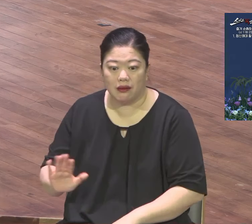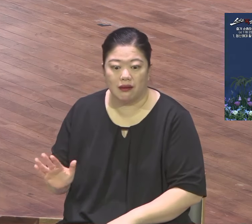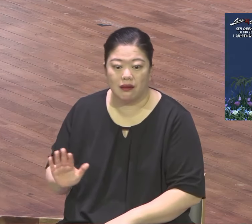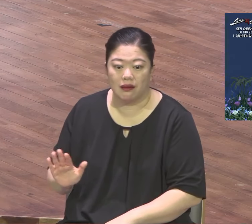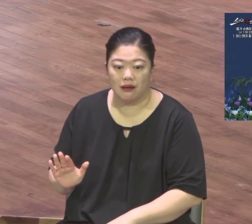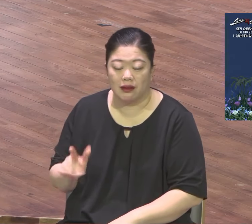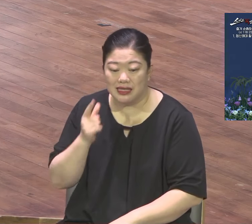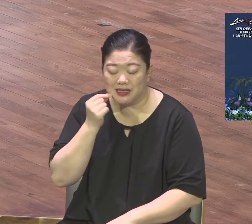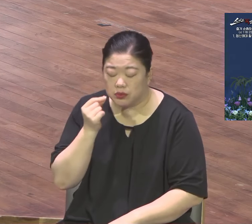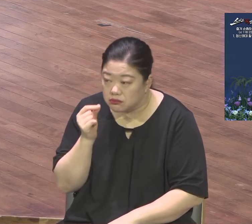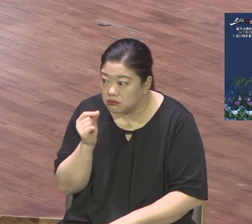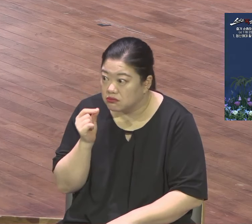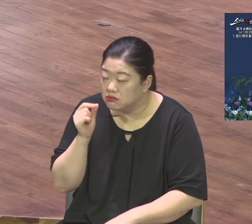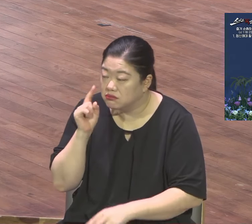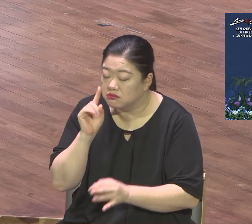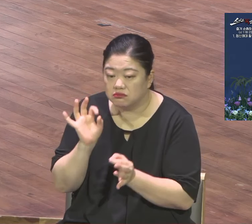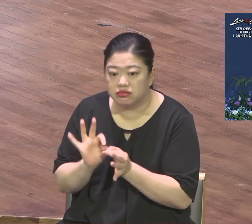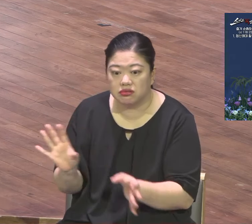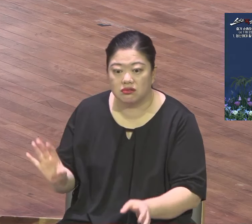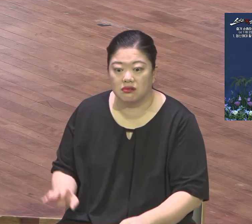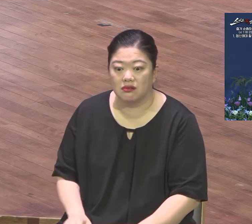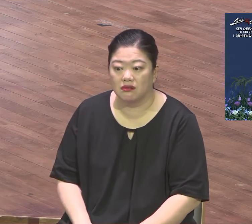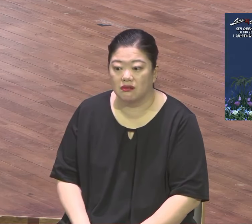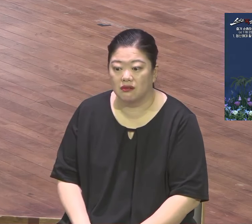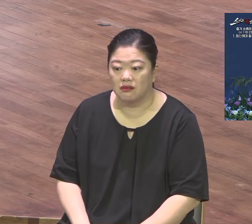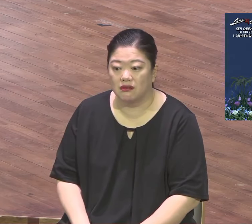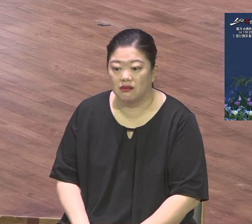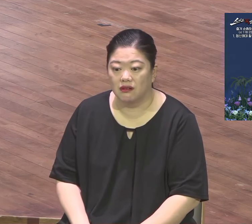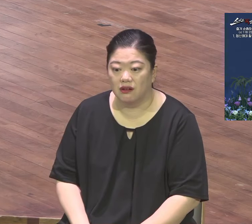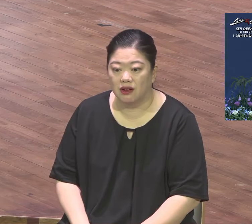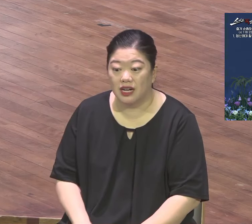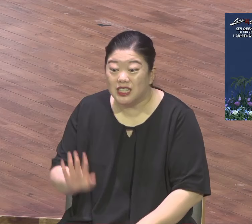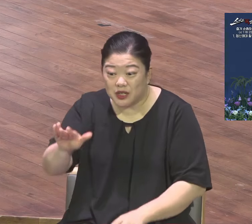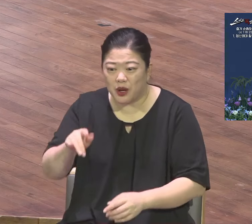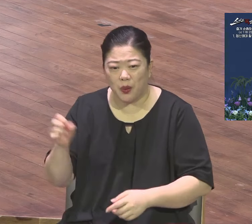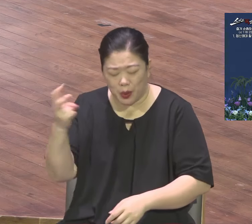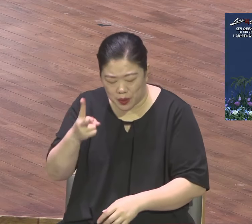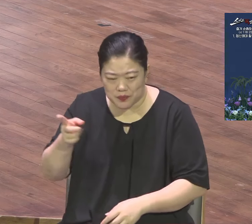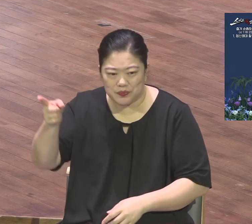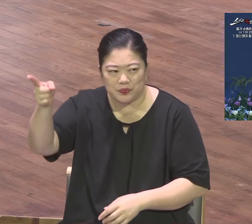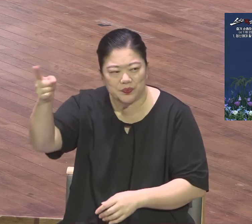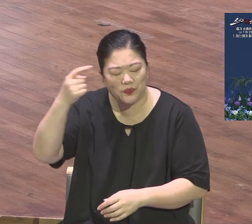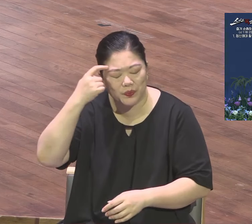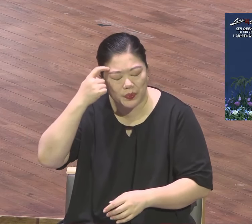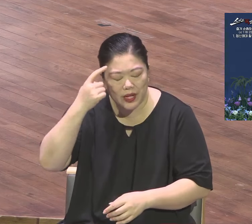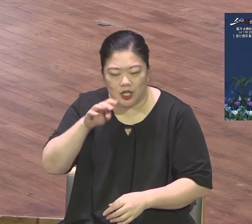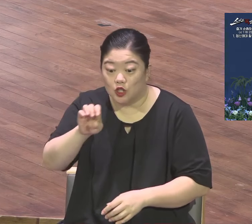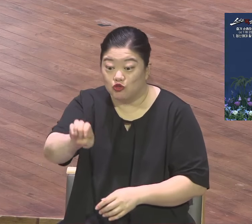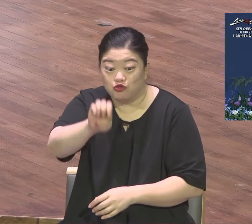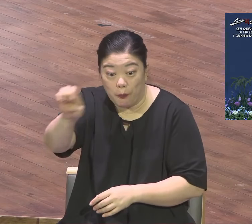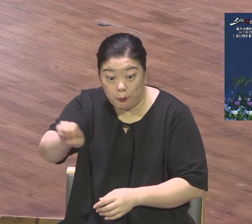성당, 큰 교회. 그거 돌아보는 거 보면 유럽 교회 볼 게 뭐가 있어요. 전부 그거밖에 없어요.